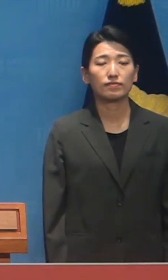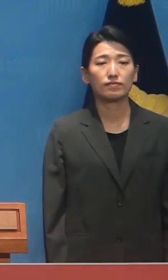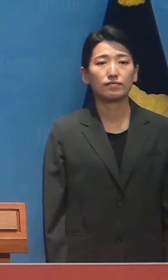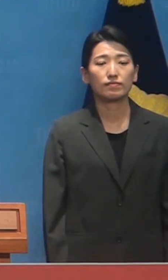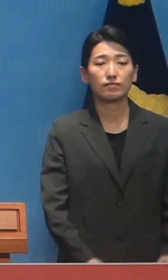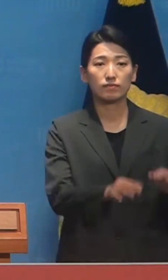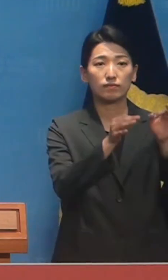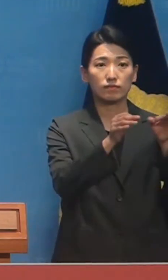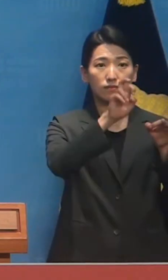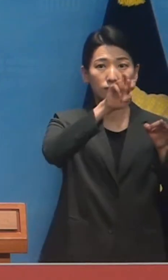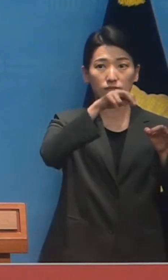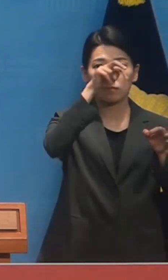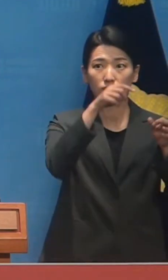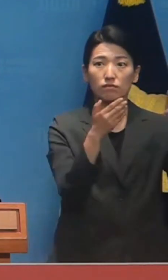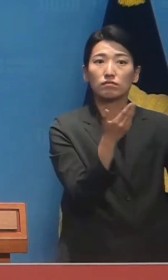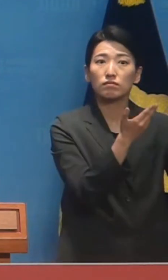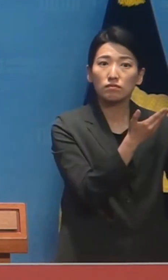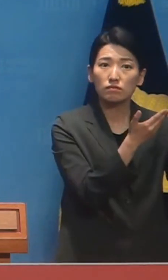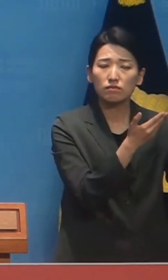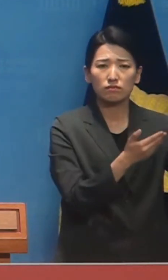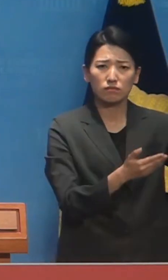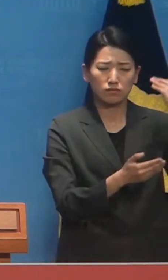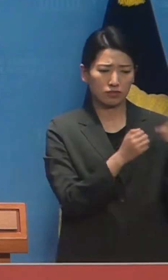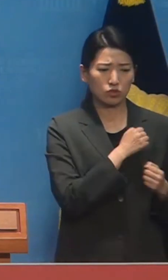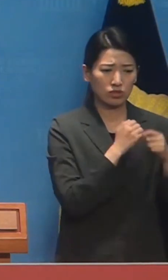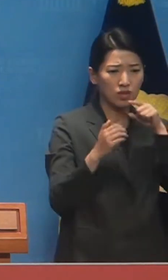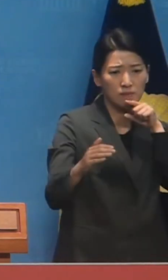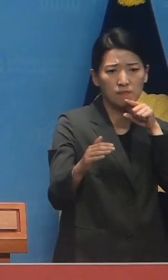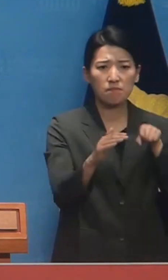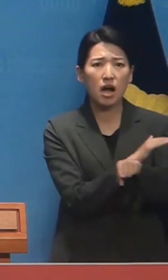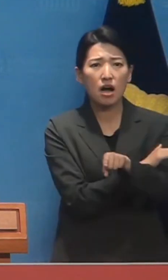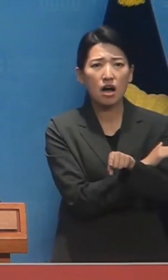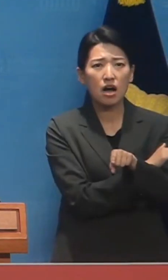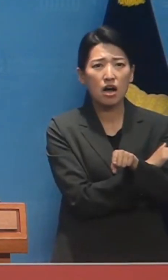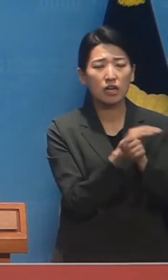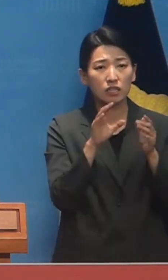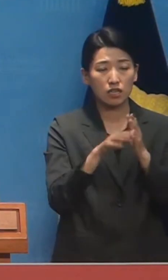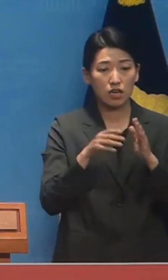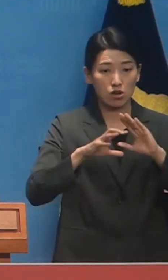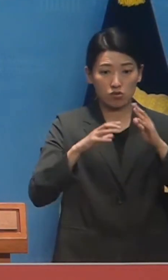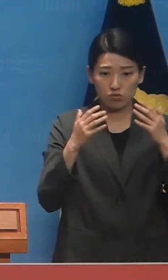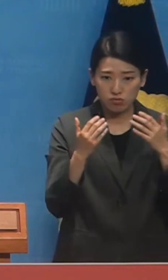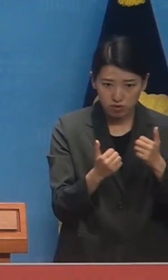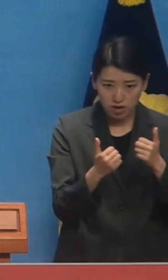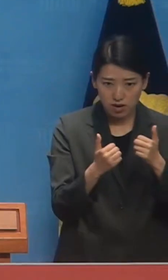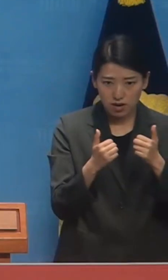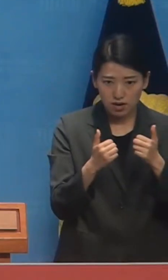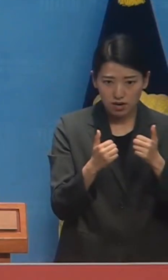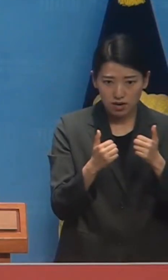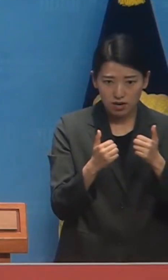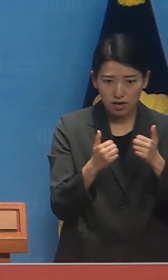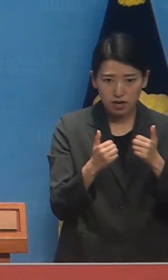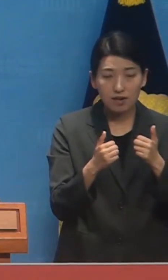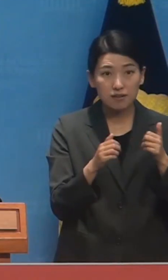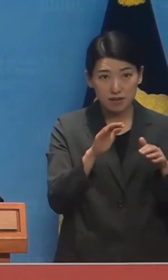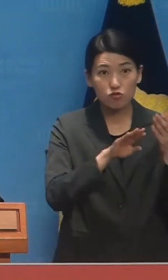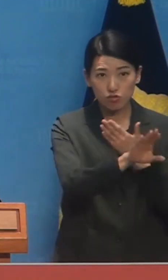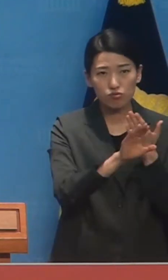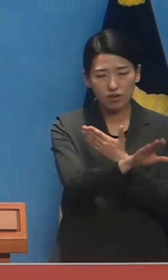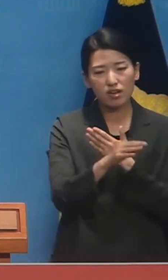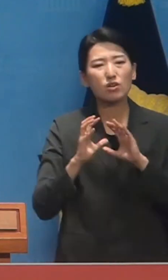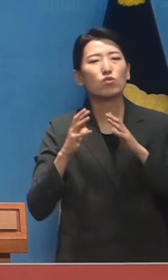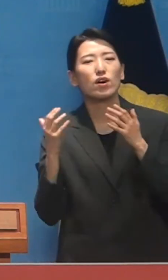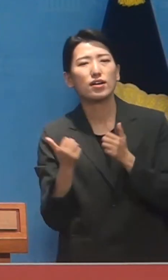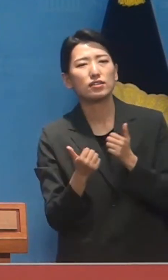김문수 후보는 지난 비상적 정국에 국회에 출석한 국무위원 중에